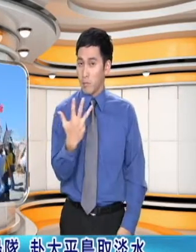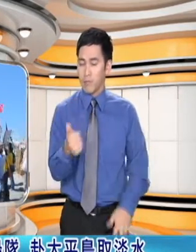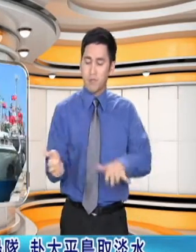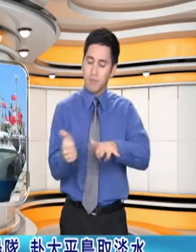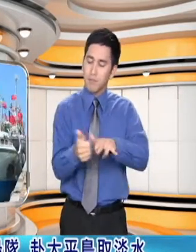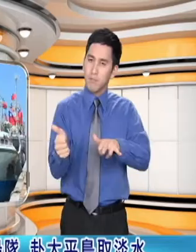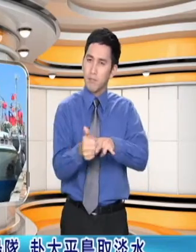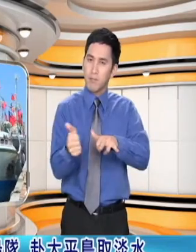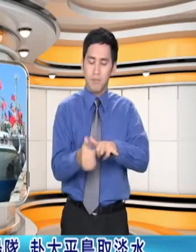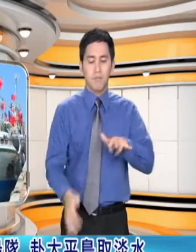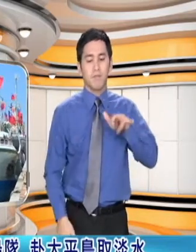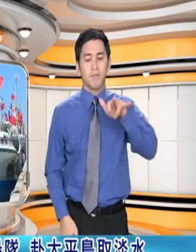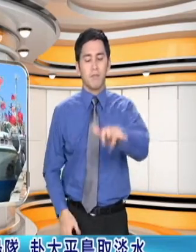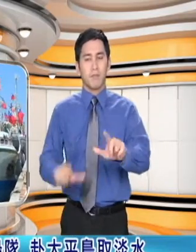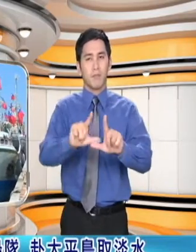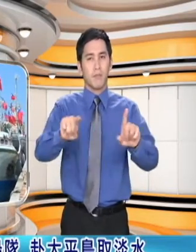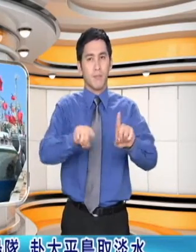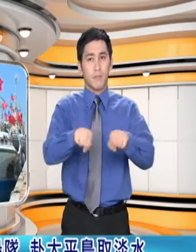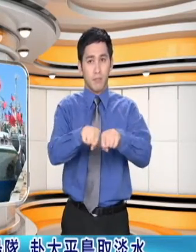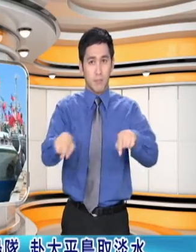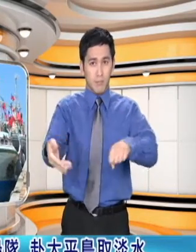平岛来进行考察。